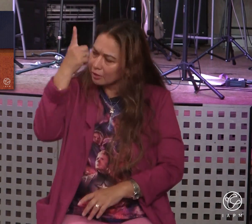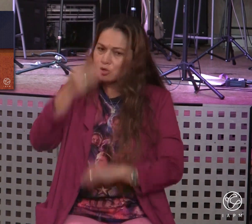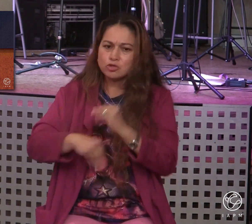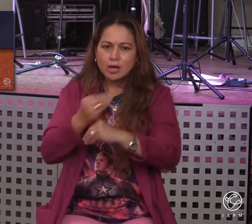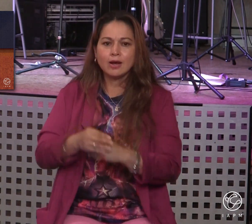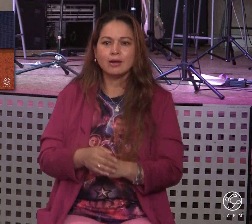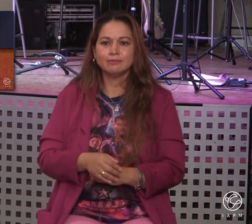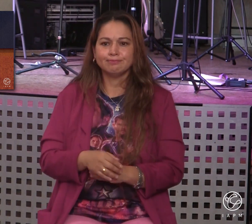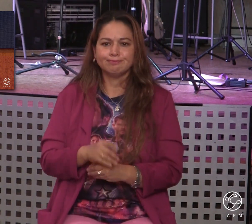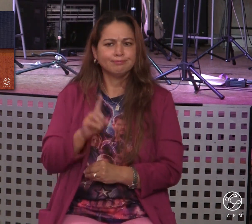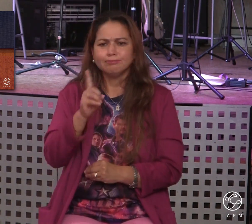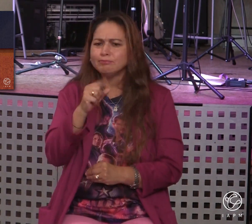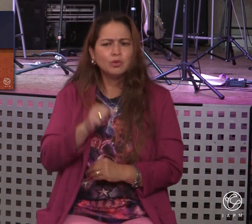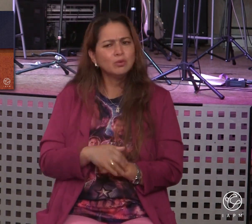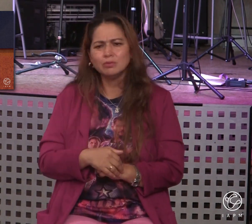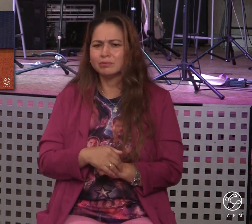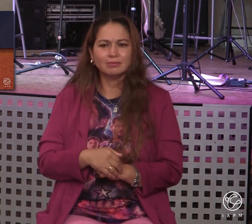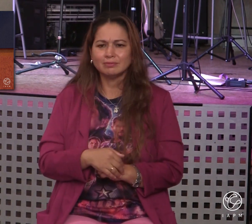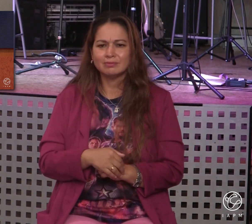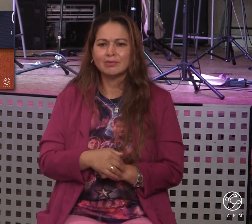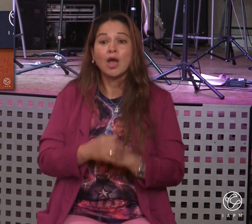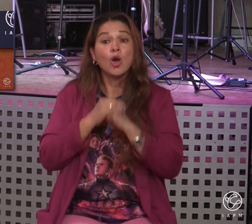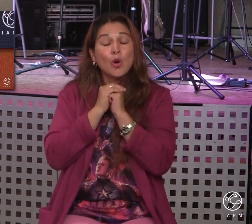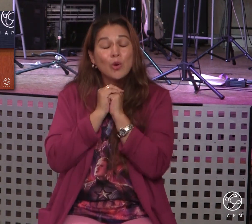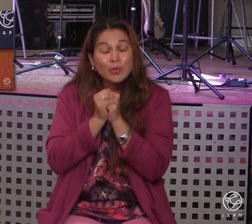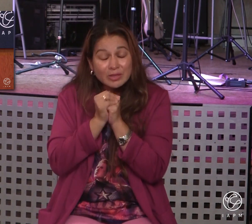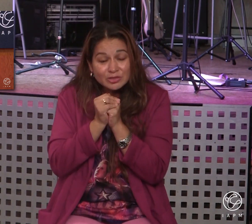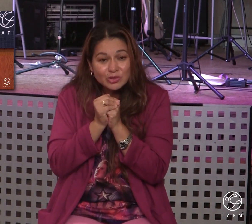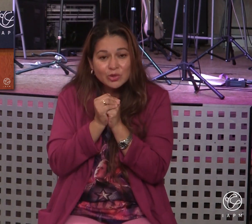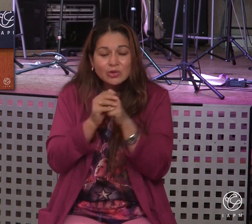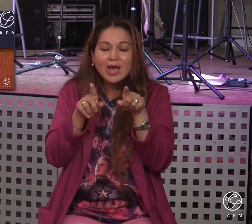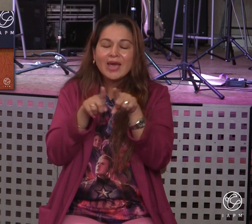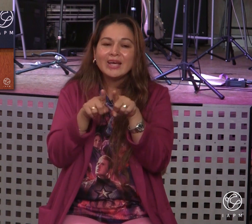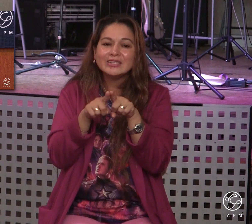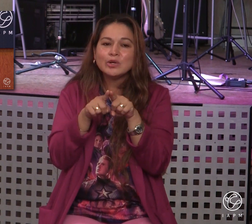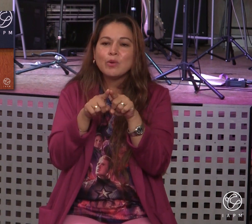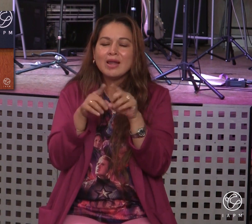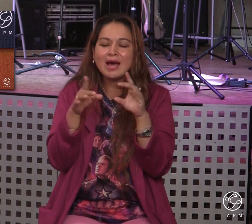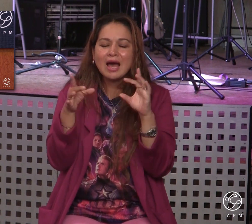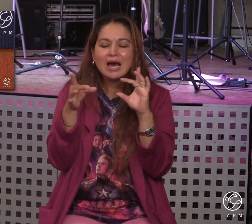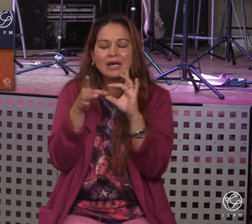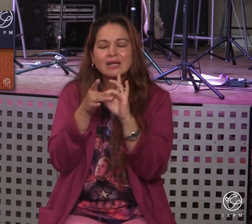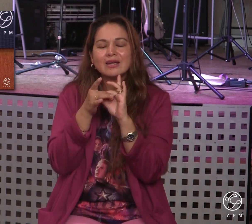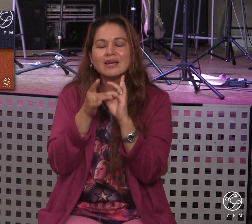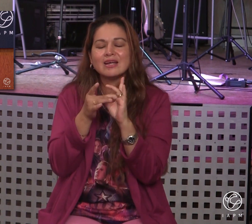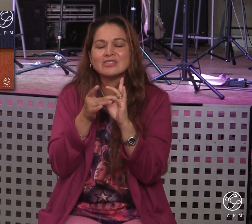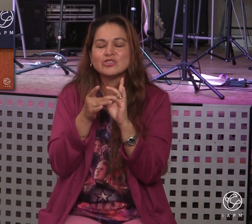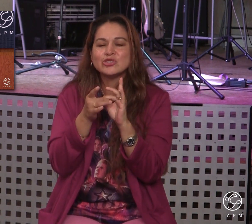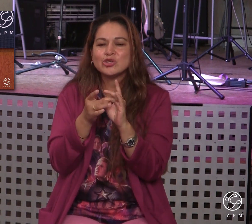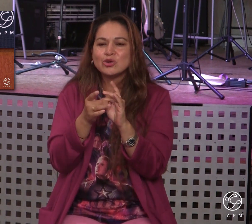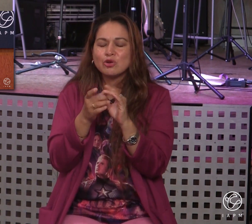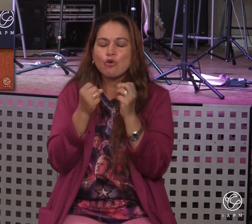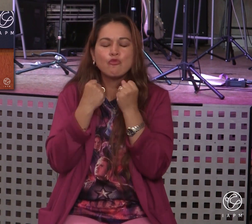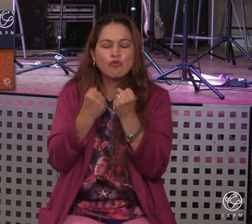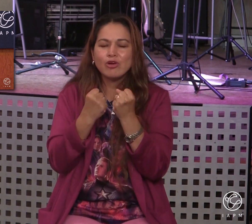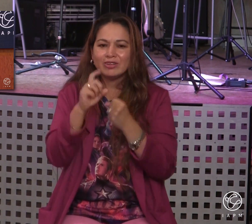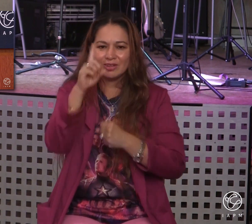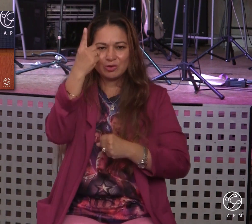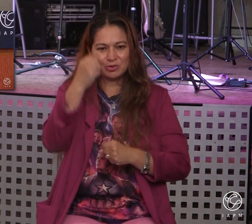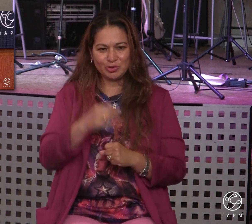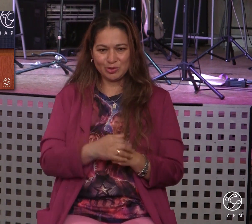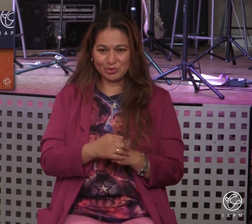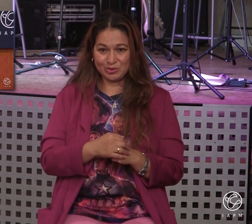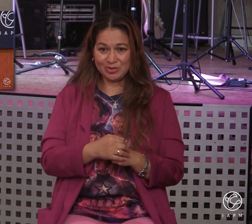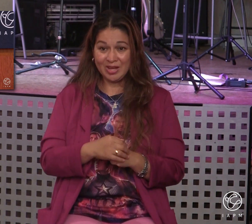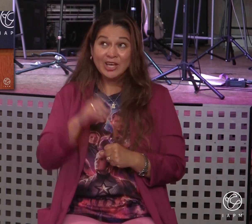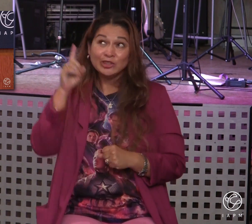oración es una relación que me mantiene conectado con Cristo Jesús. Y Él y yo entonces vamos juntos a donde tengamos que